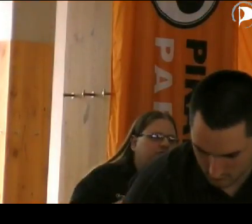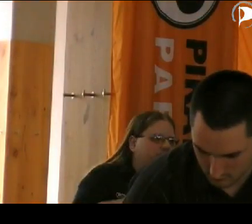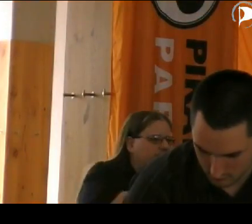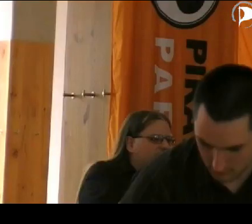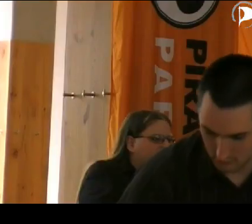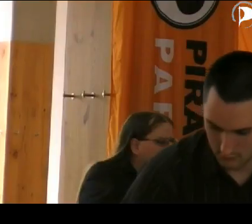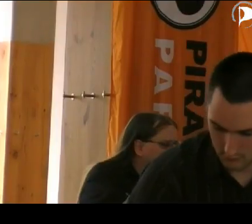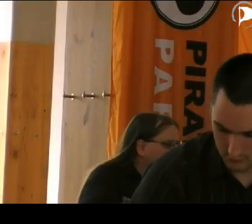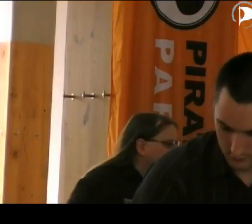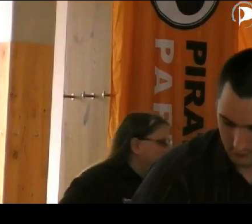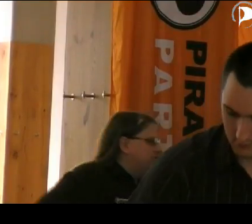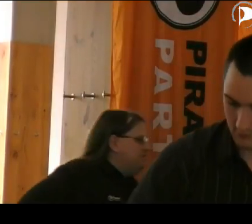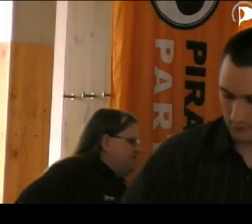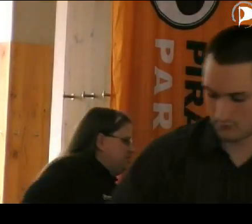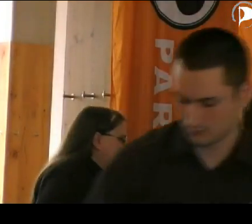kommt schon mal vor